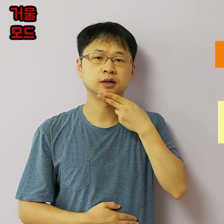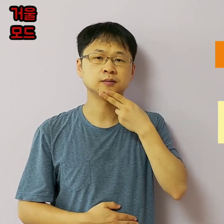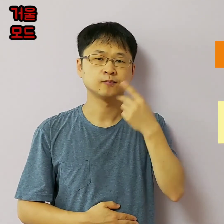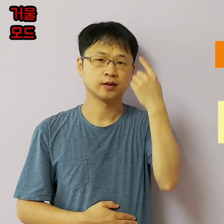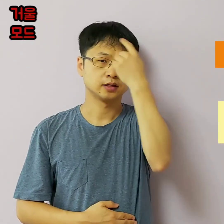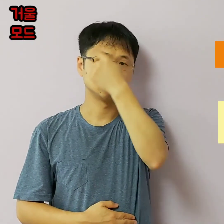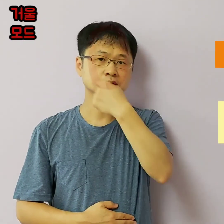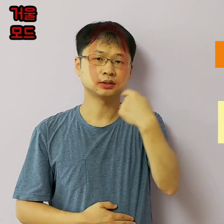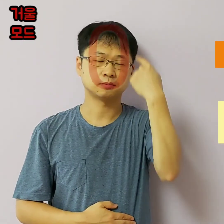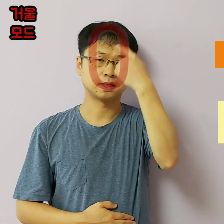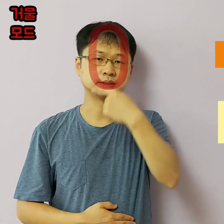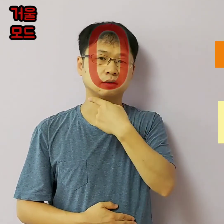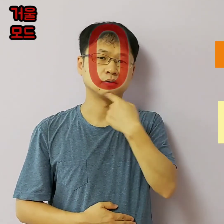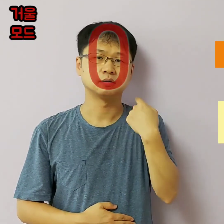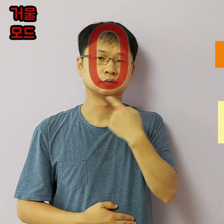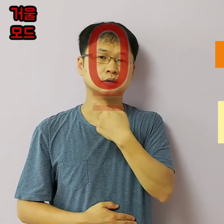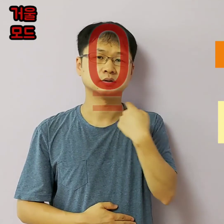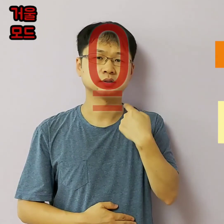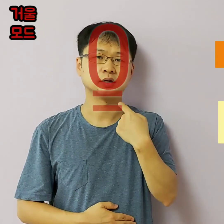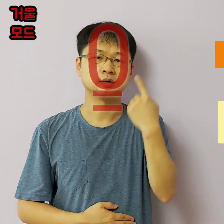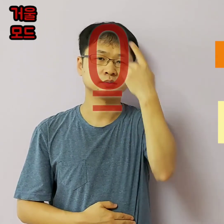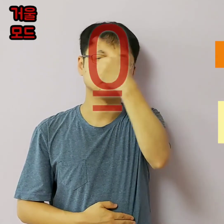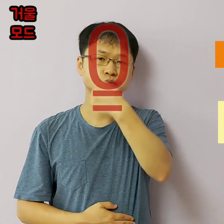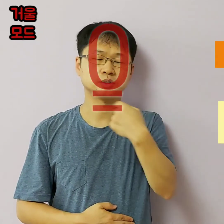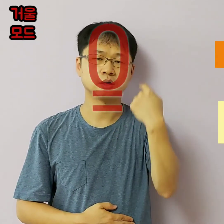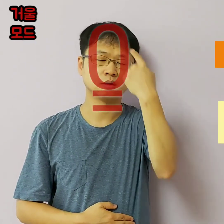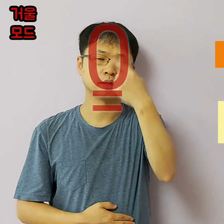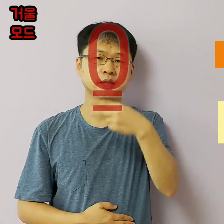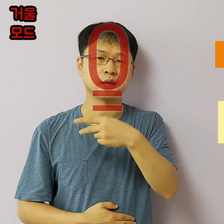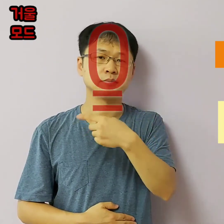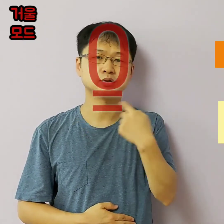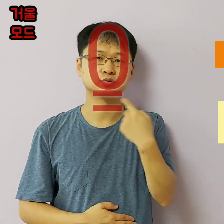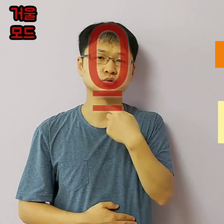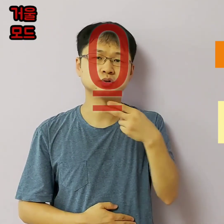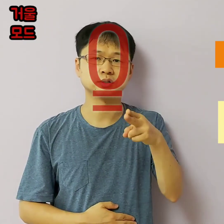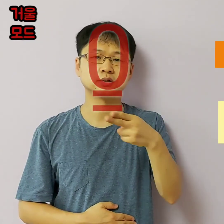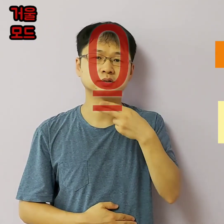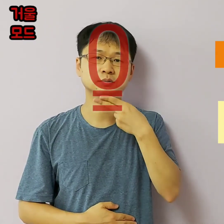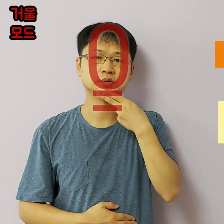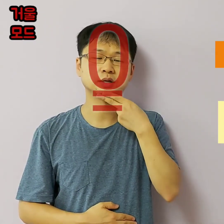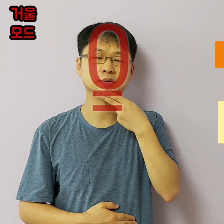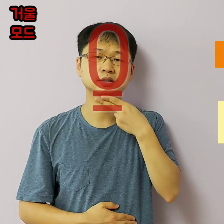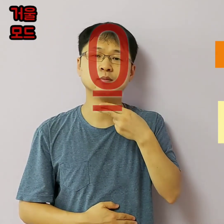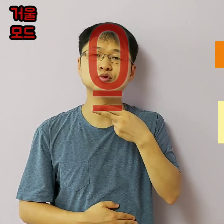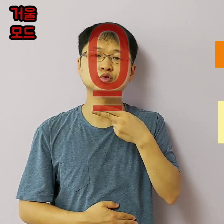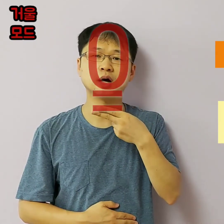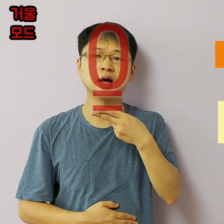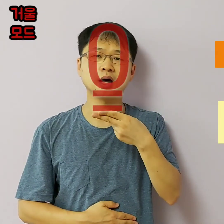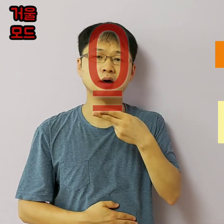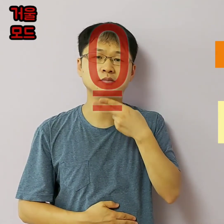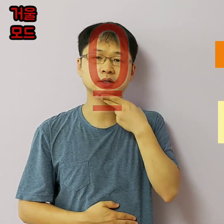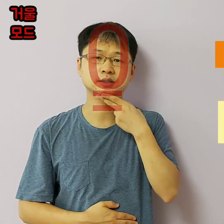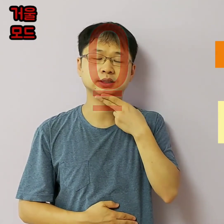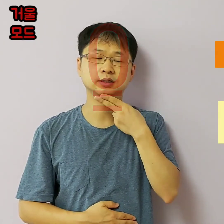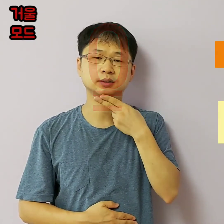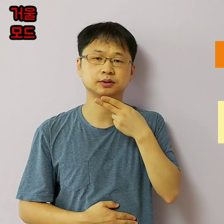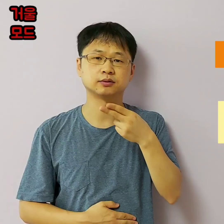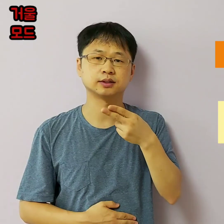대주시면 0점 알죠? 0점 점수 0에다가 밑줄 2줄 끊는 것을 표현하면 점수가 없는 것이 0점이죠.